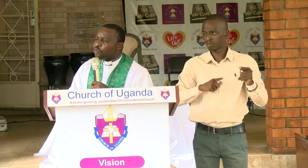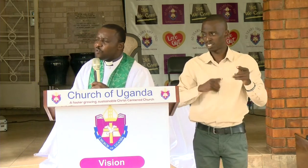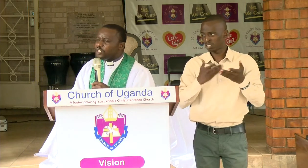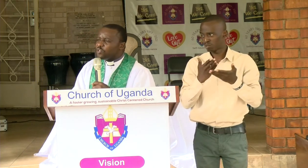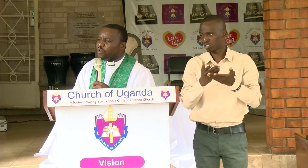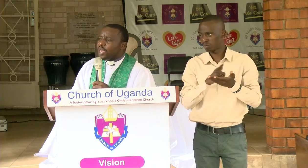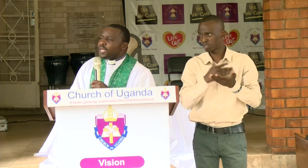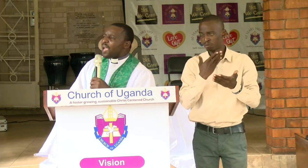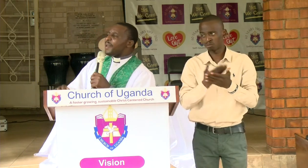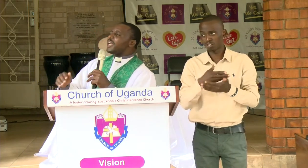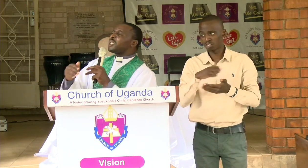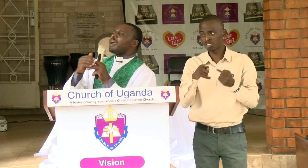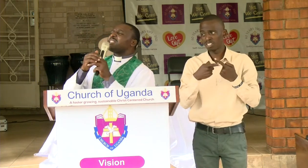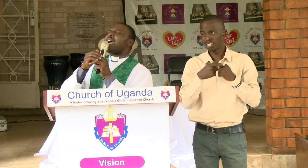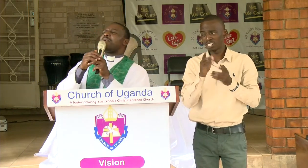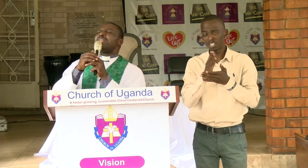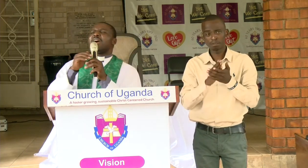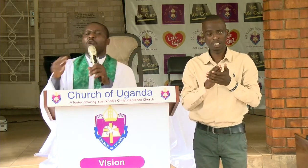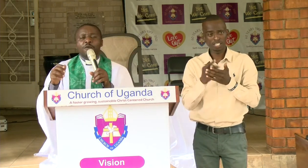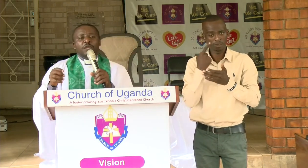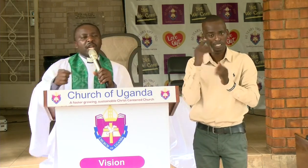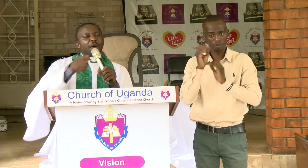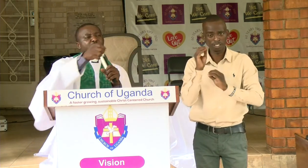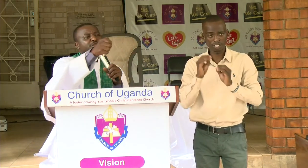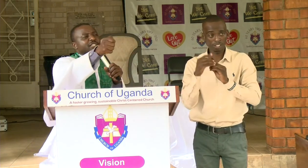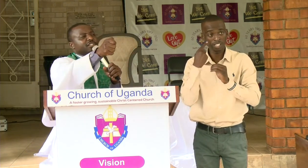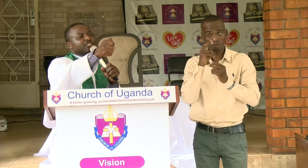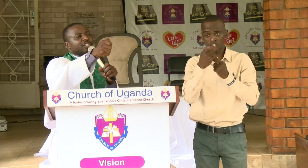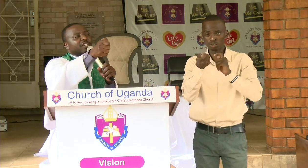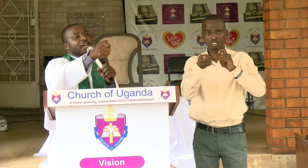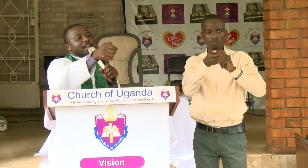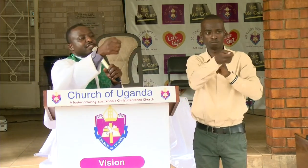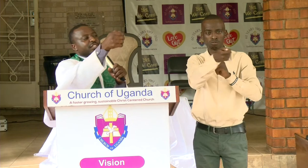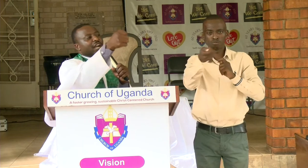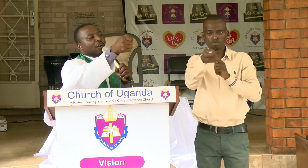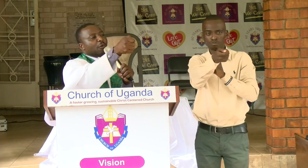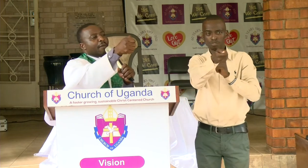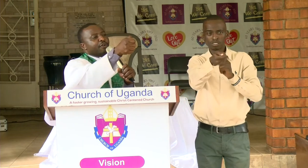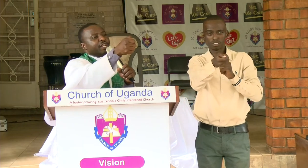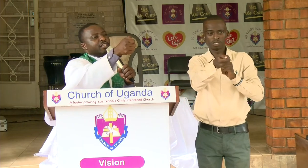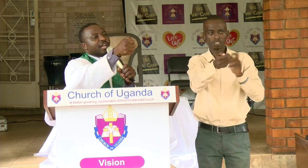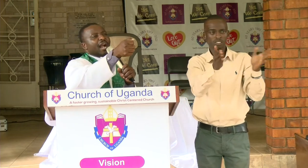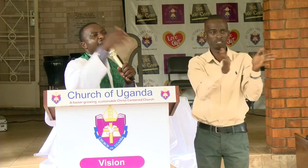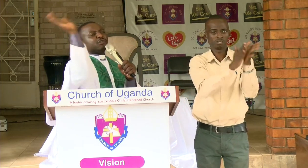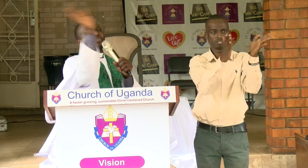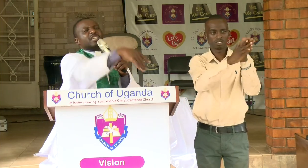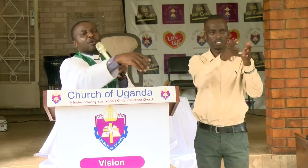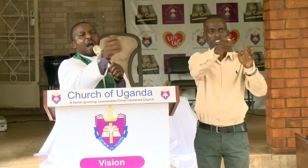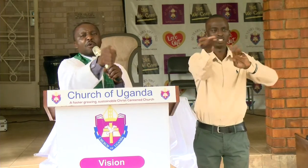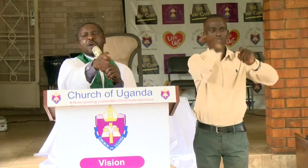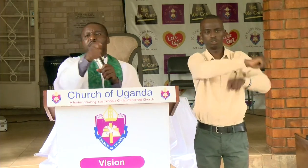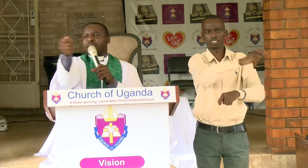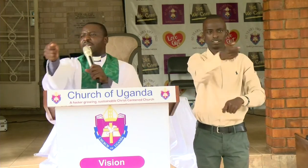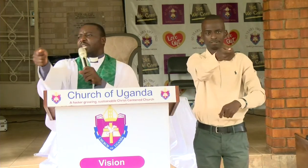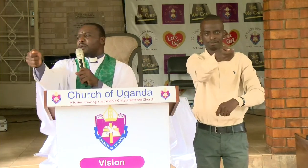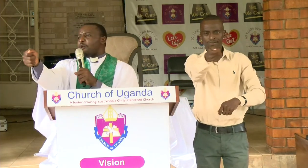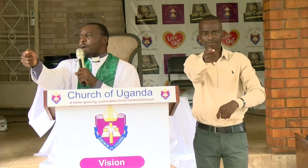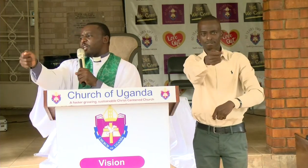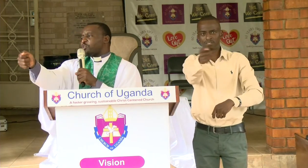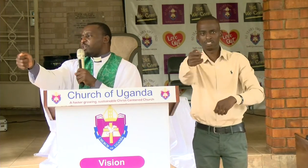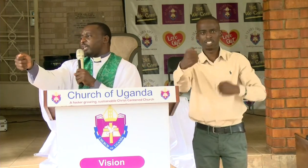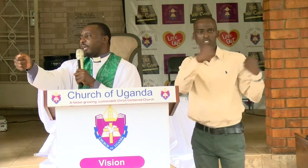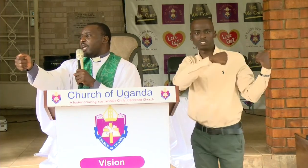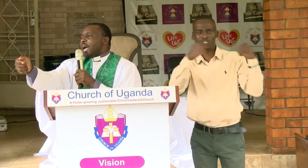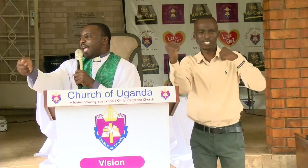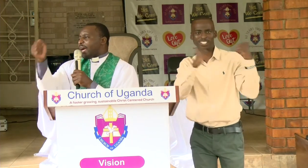ekyo mulungi nnyo. Naye abalala tebakyabiri nako. Era bw'akyusa Stensoni n'asinkana kwe babuulira enjiri tugire waawo genda eri gye